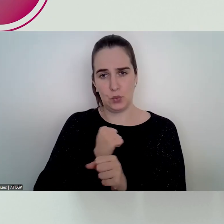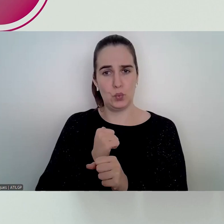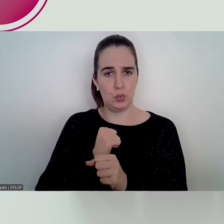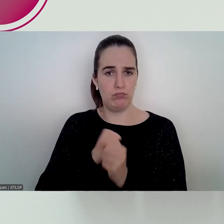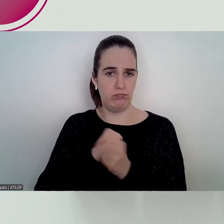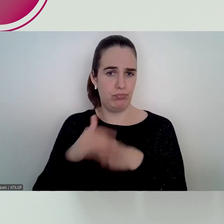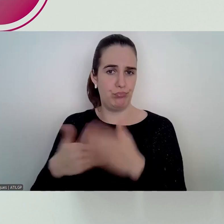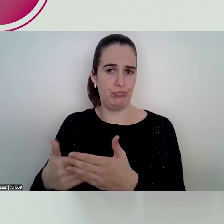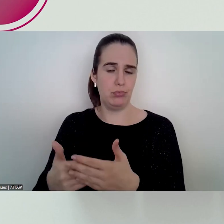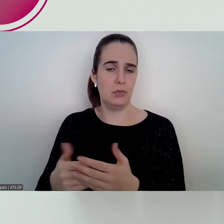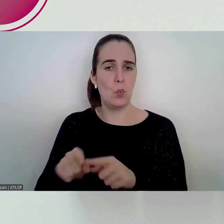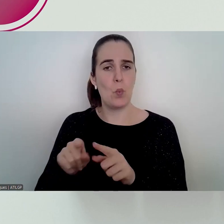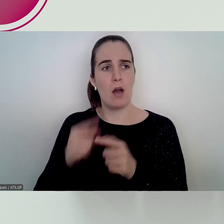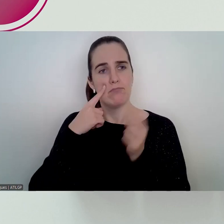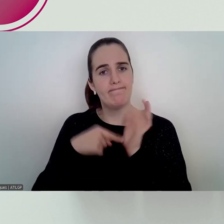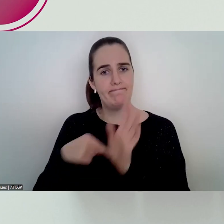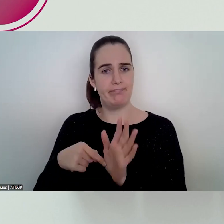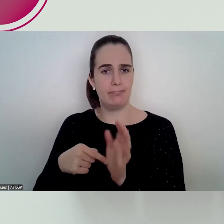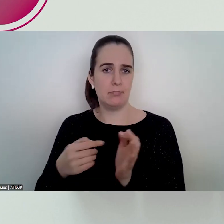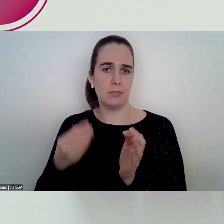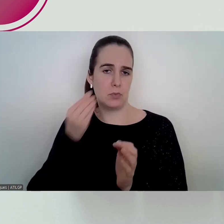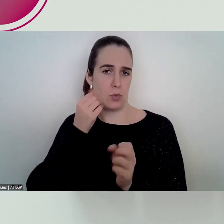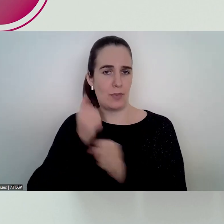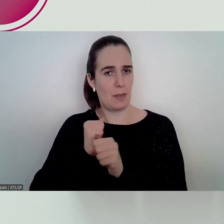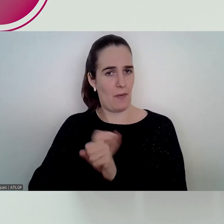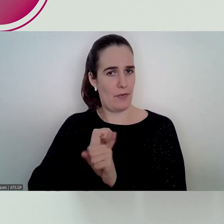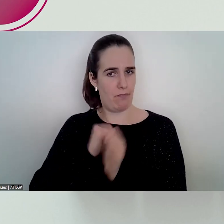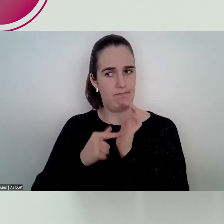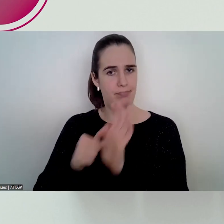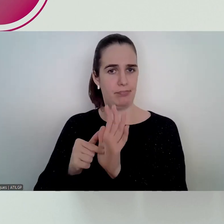prestação de contas aos cidadãos,